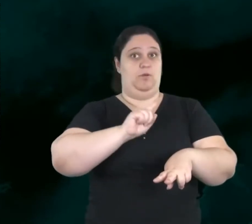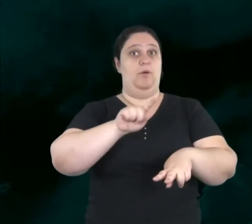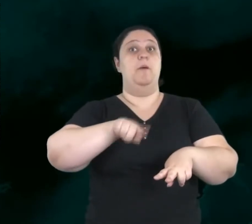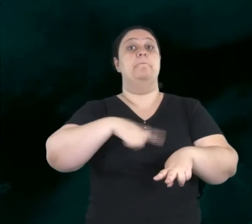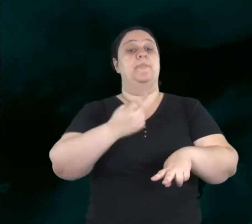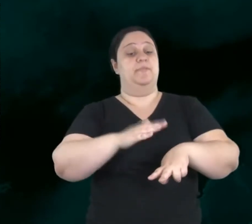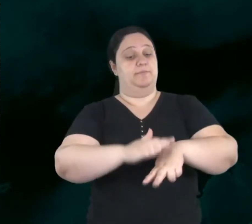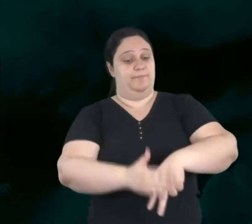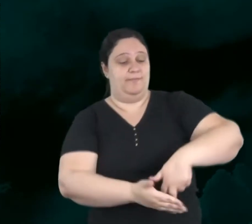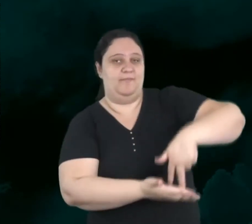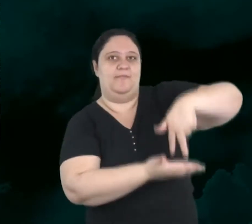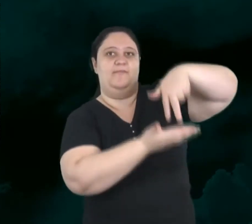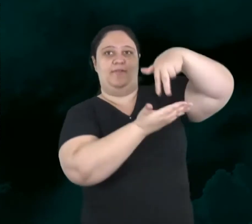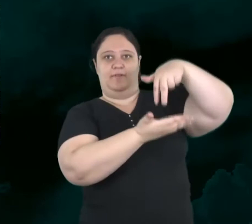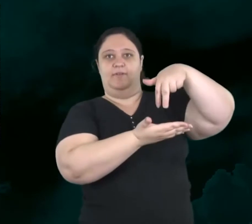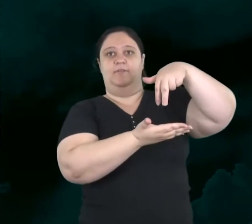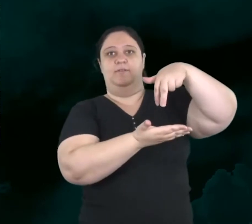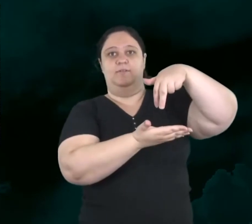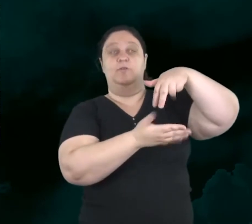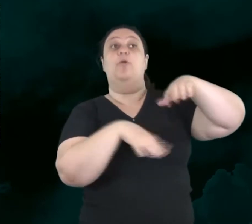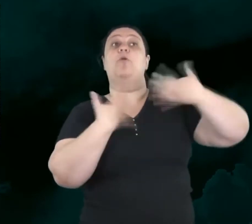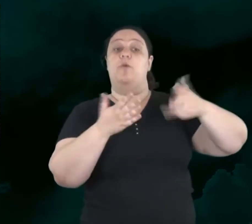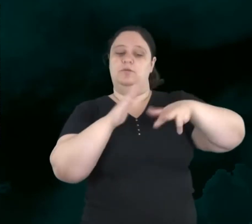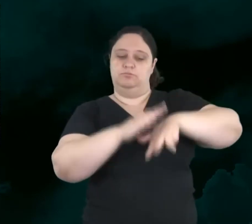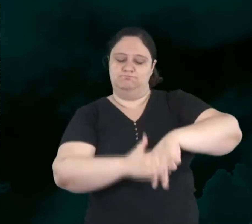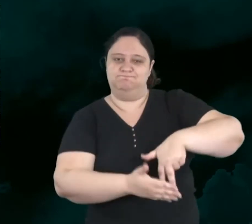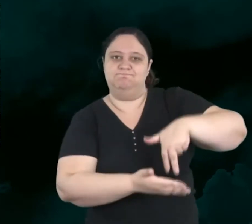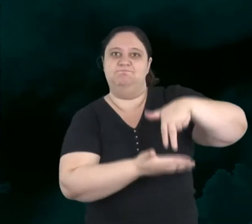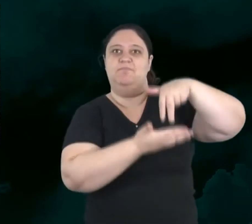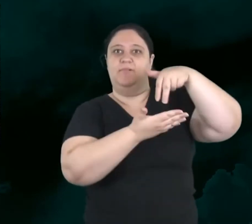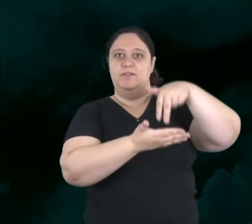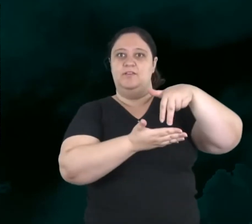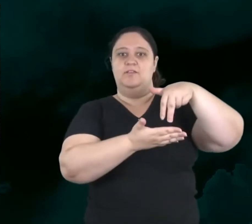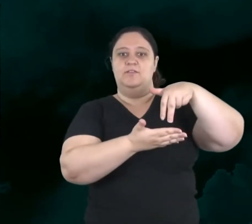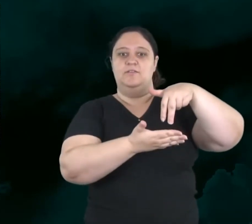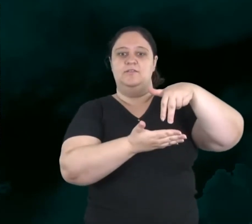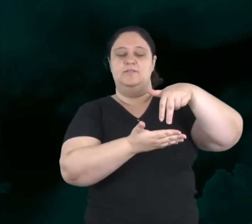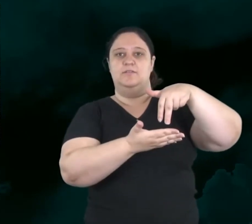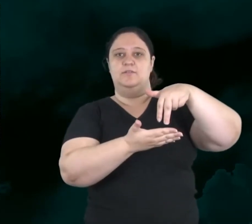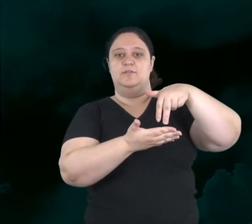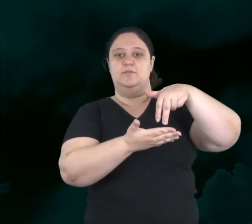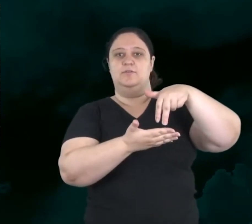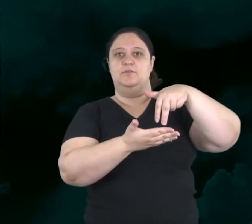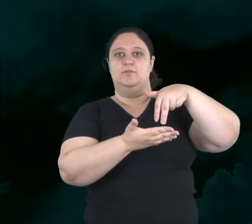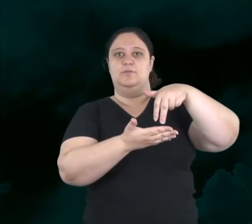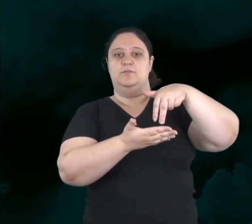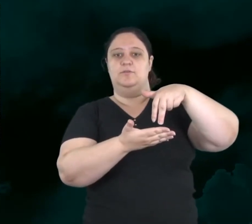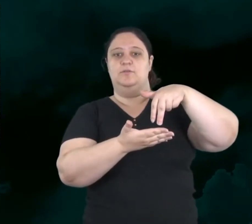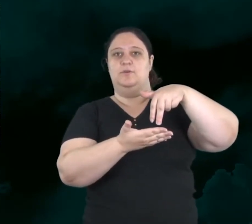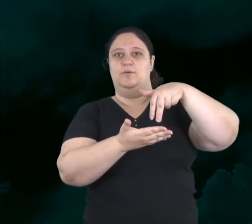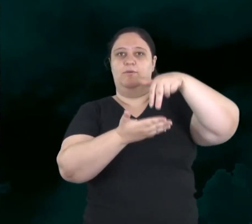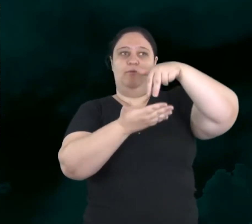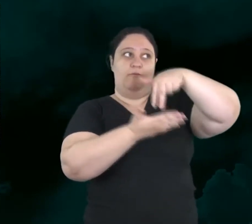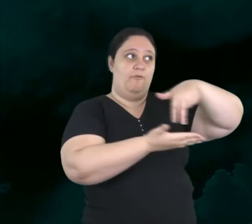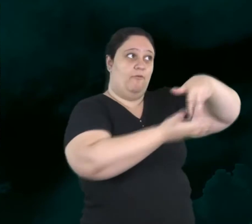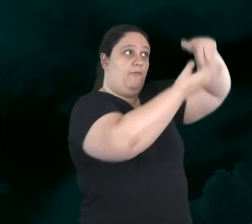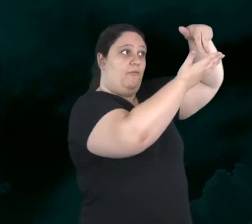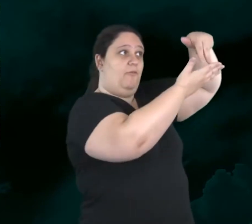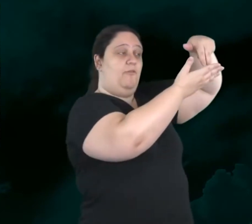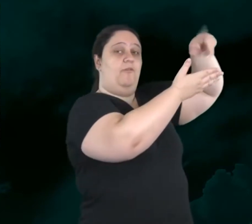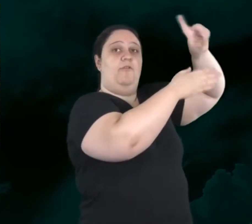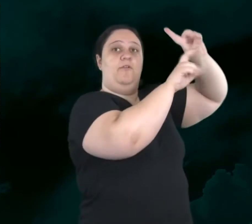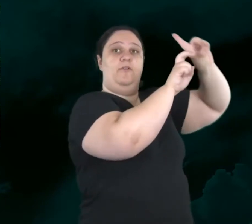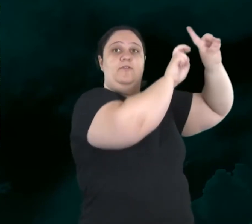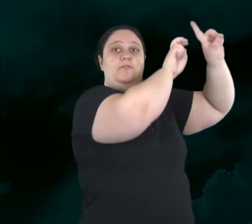e no momento em que ressuscitou a Jesus, ele recebeu o homem Jesus obediente a Deus, e